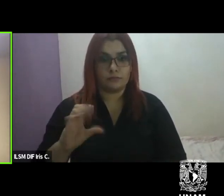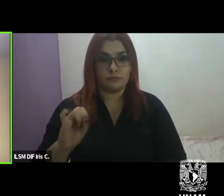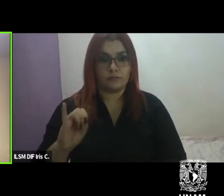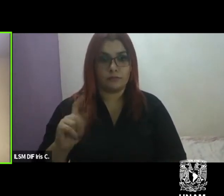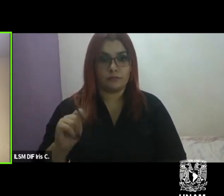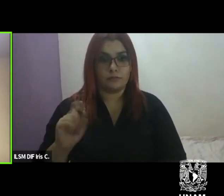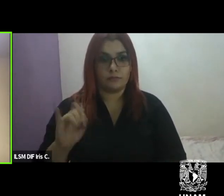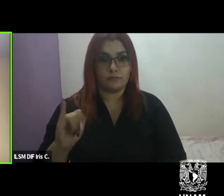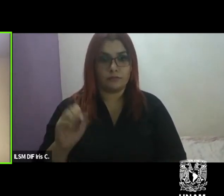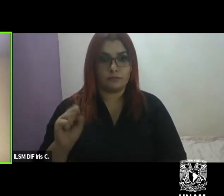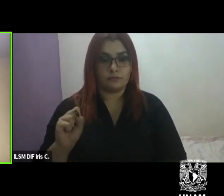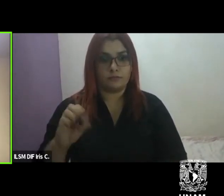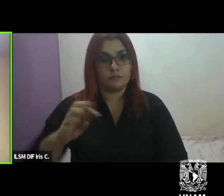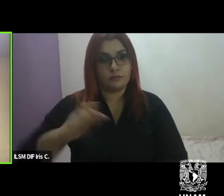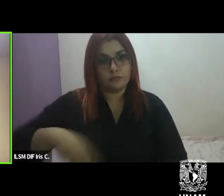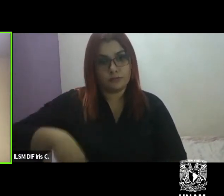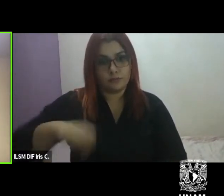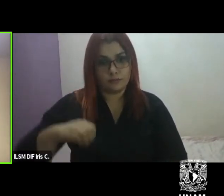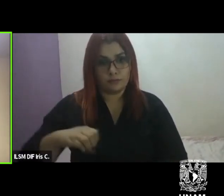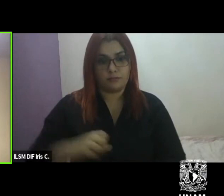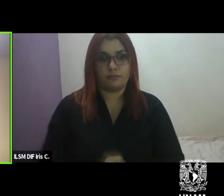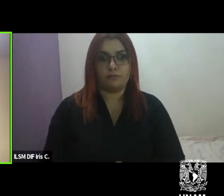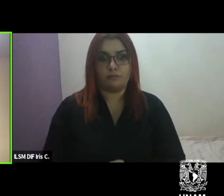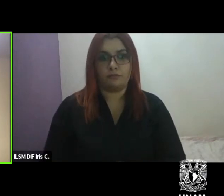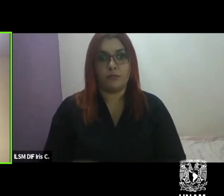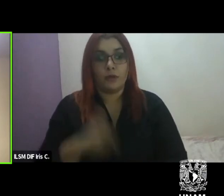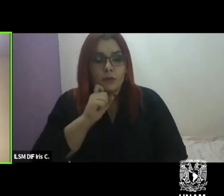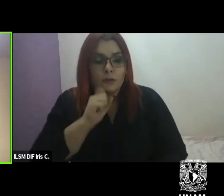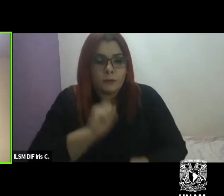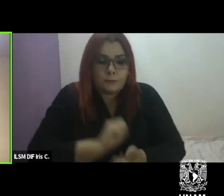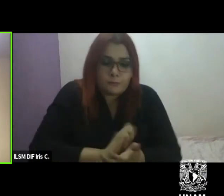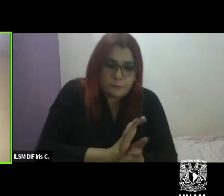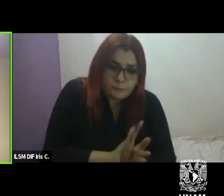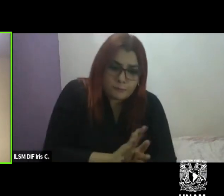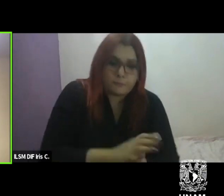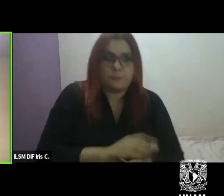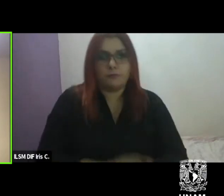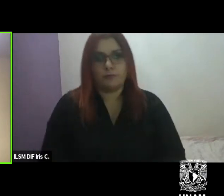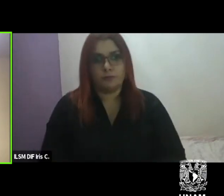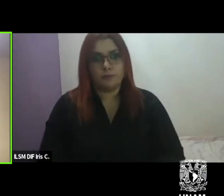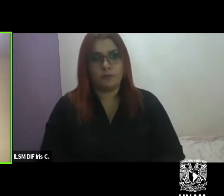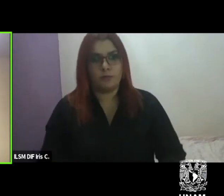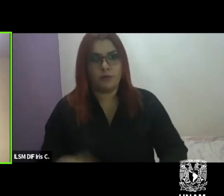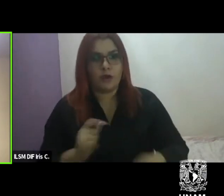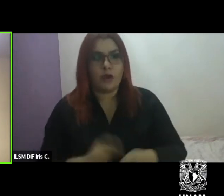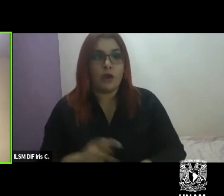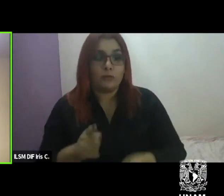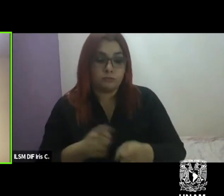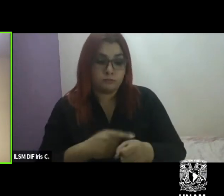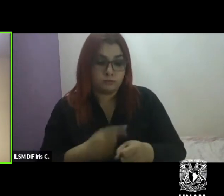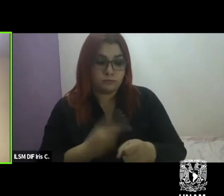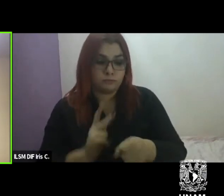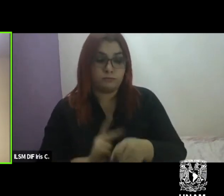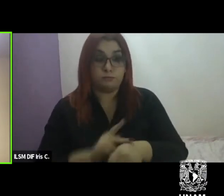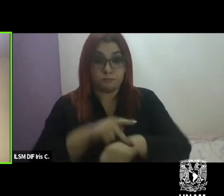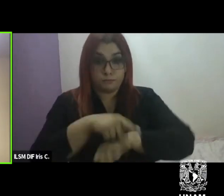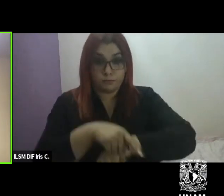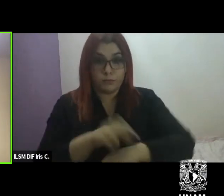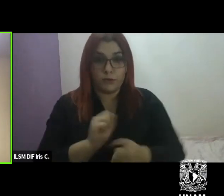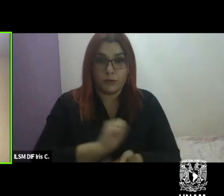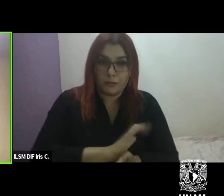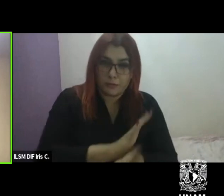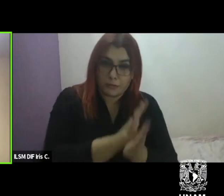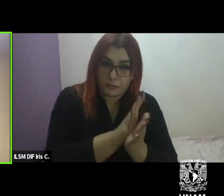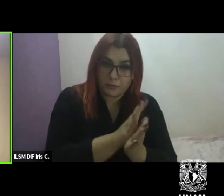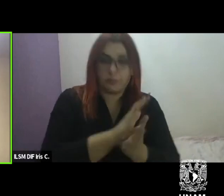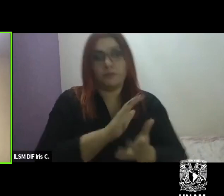opresión similar al racismo y al sexismo, que funciona por medio de mecanismos de poder y dominación que imponen la